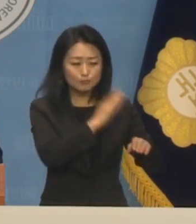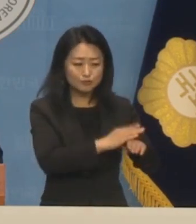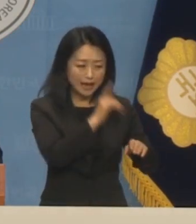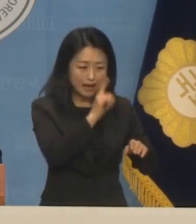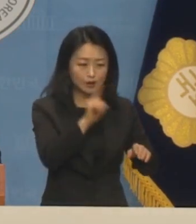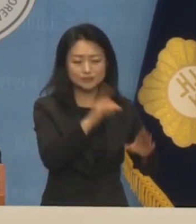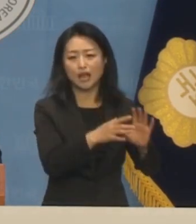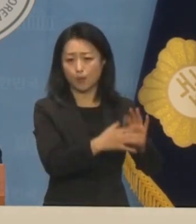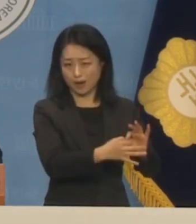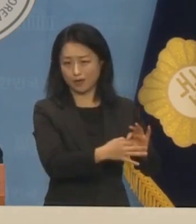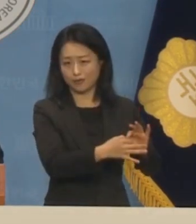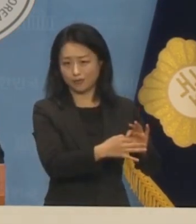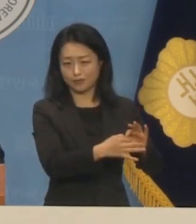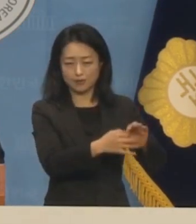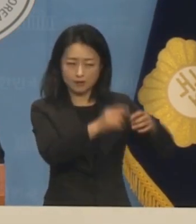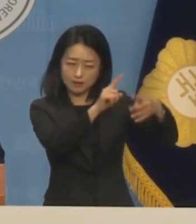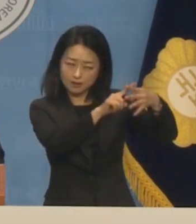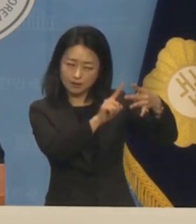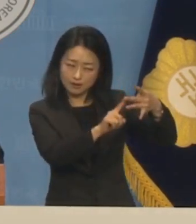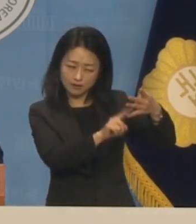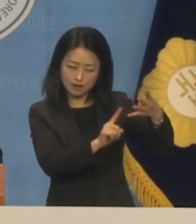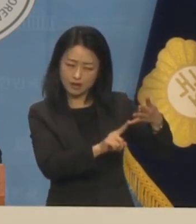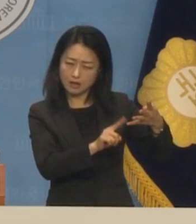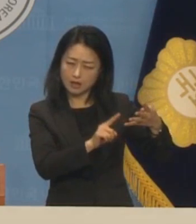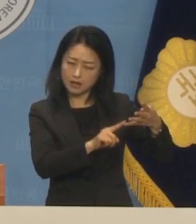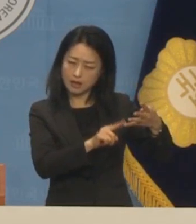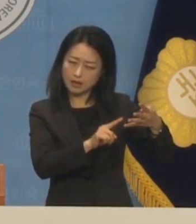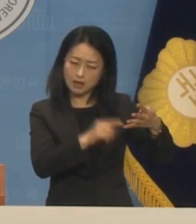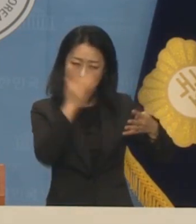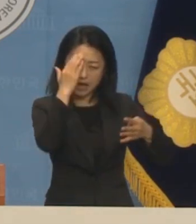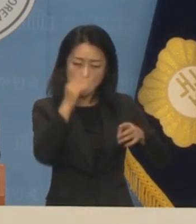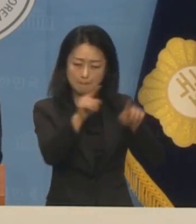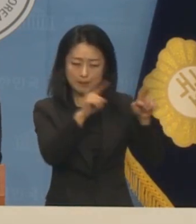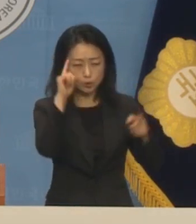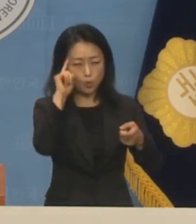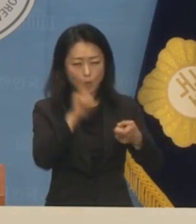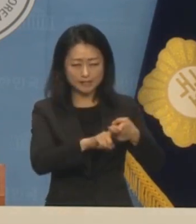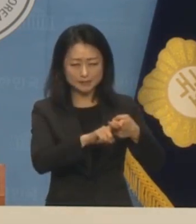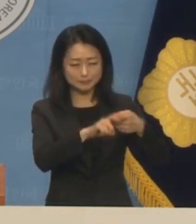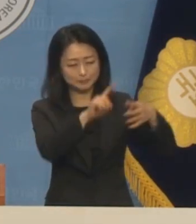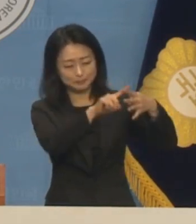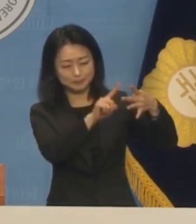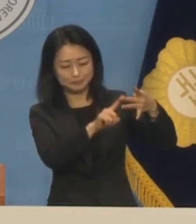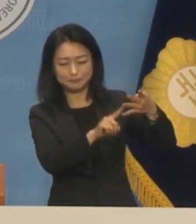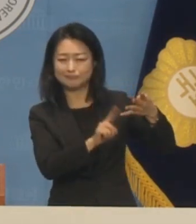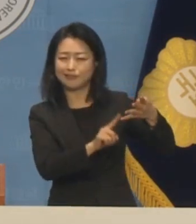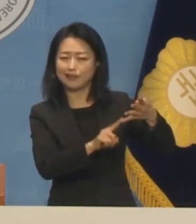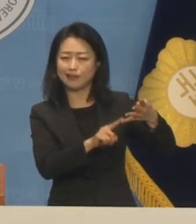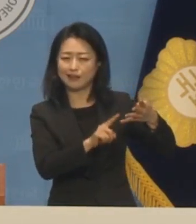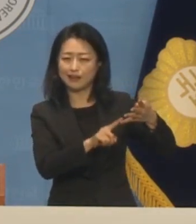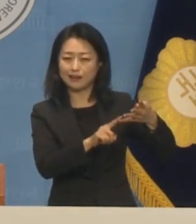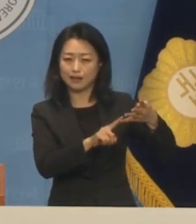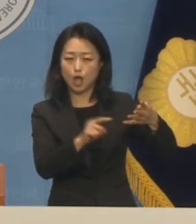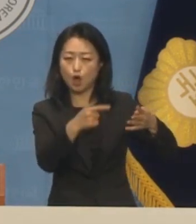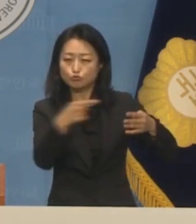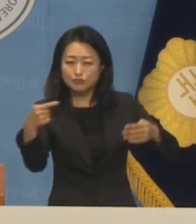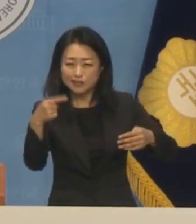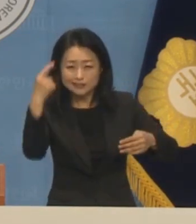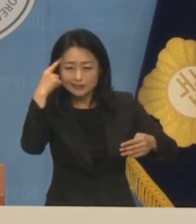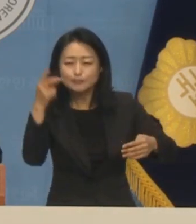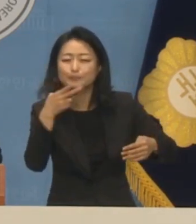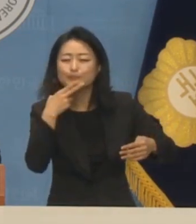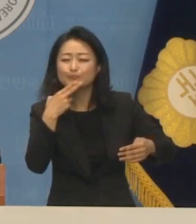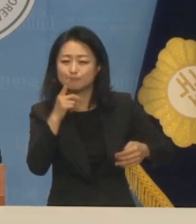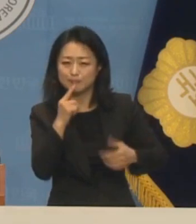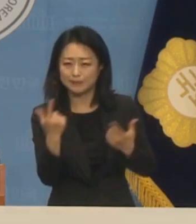있는 그 한반도 문제에 대한 관심도 우선순위가 낮다는 것을 확인했습니다.